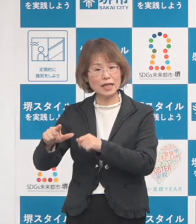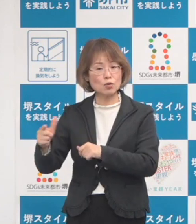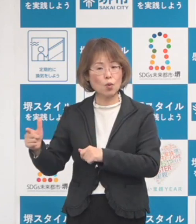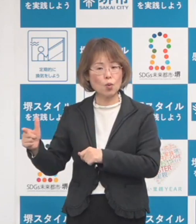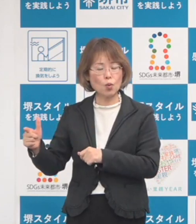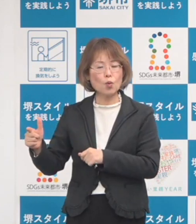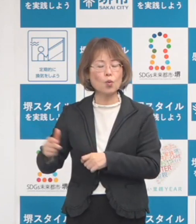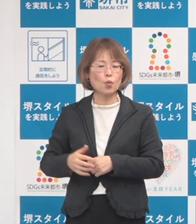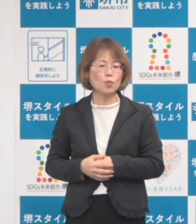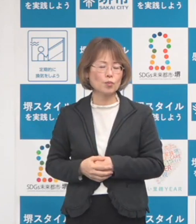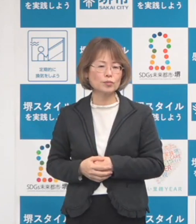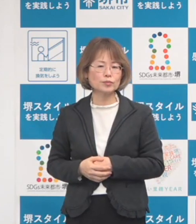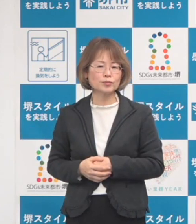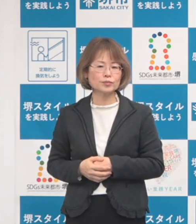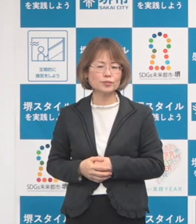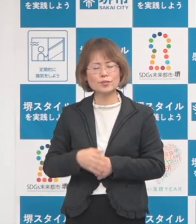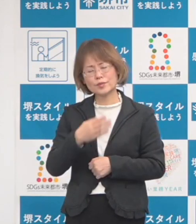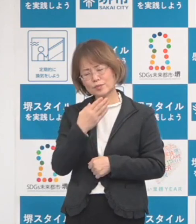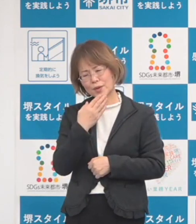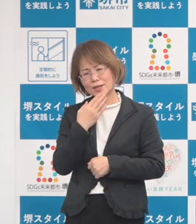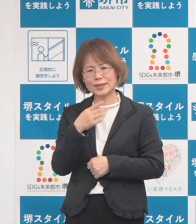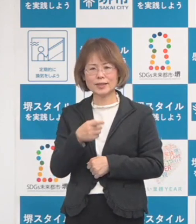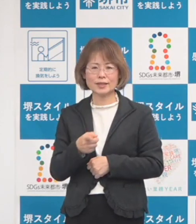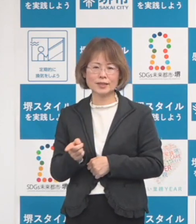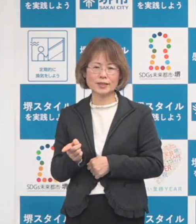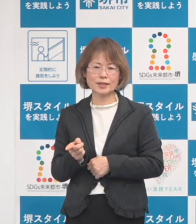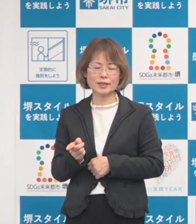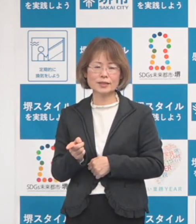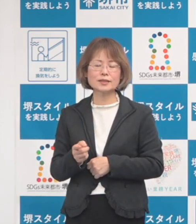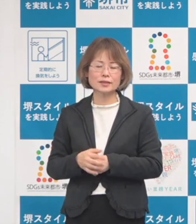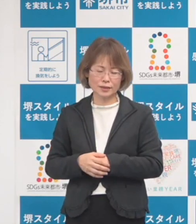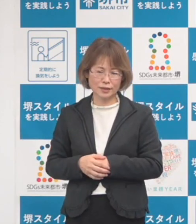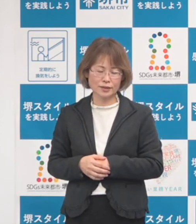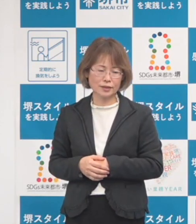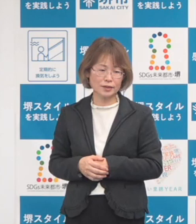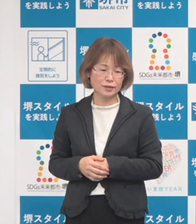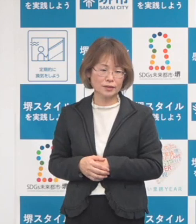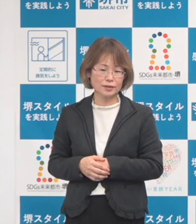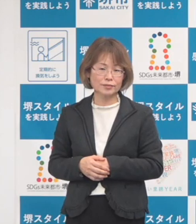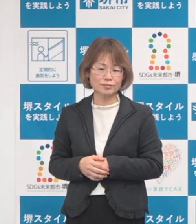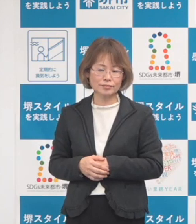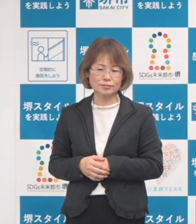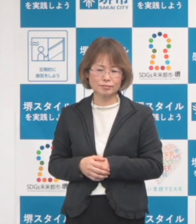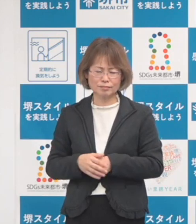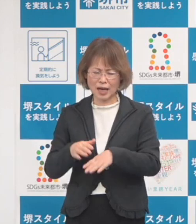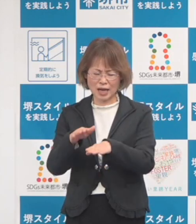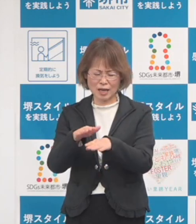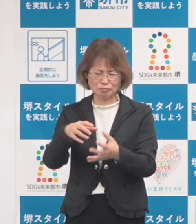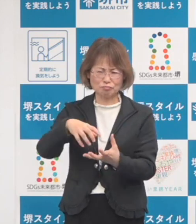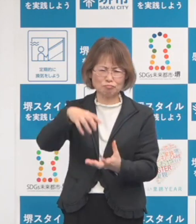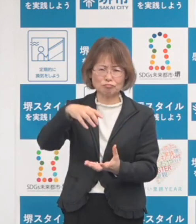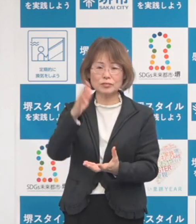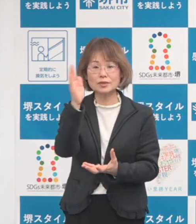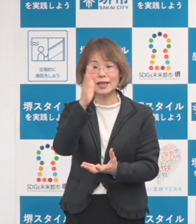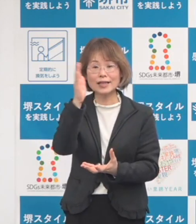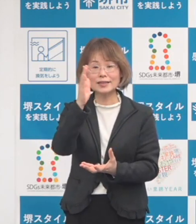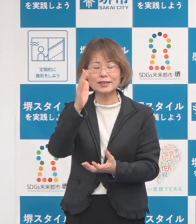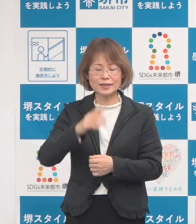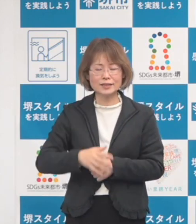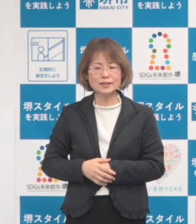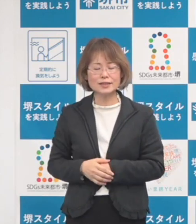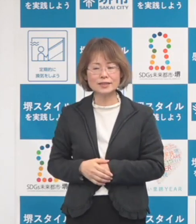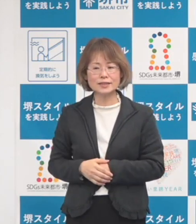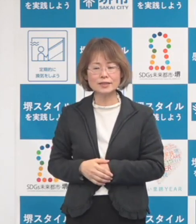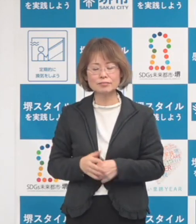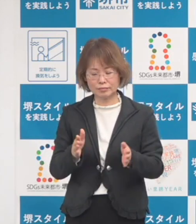ー、利便性が良くて、また持ち運びもできる、もしくはかさばらないということもあったかと思いますが、ただ一方で